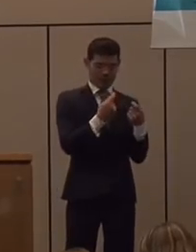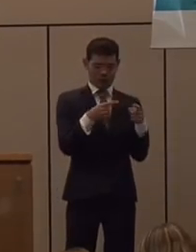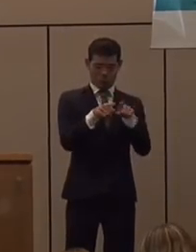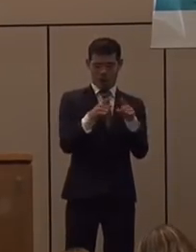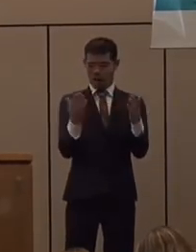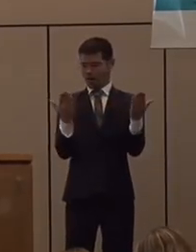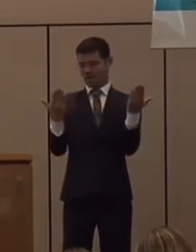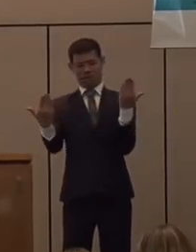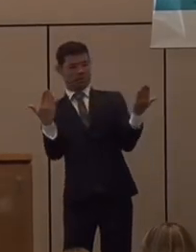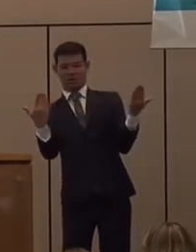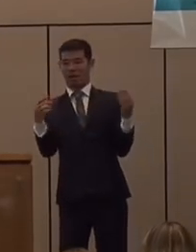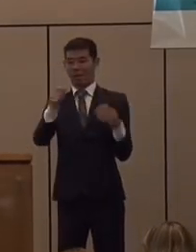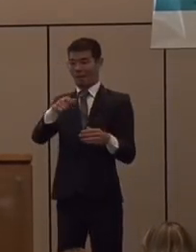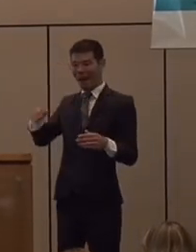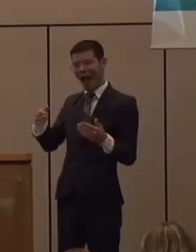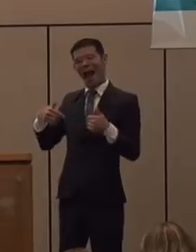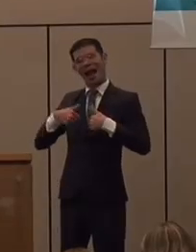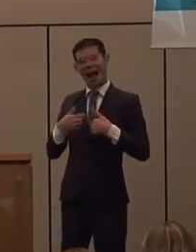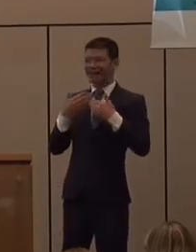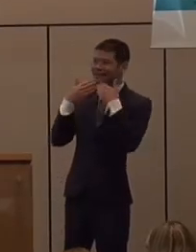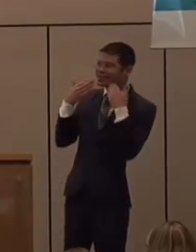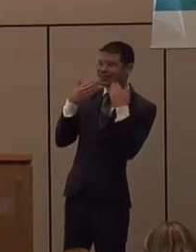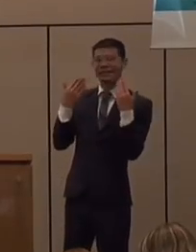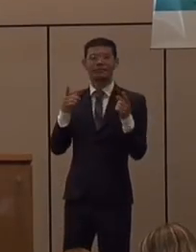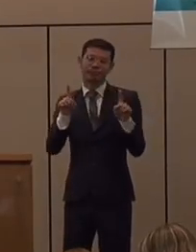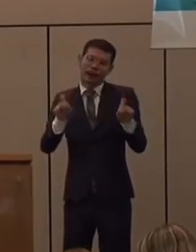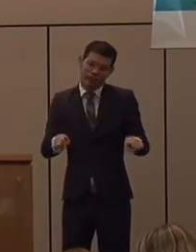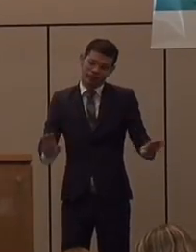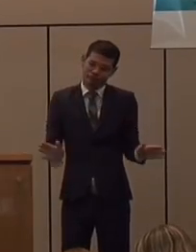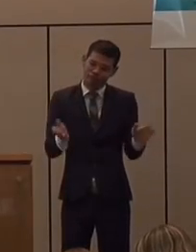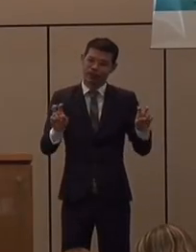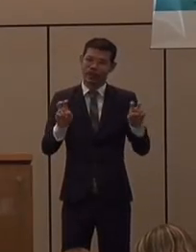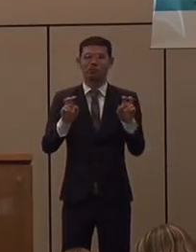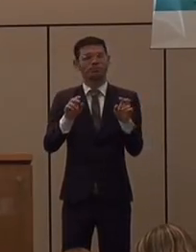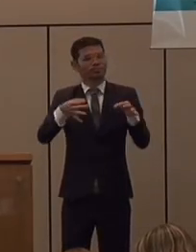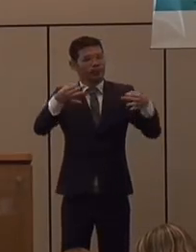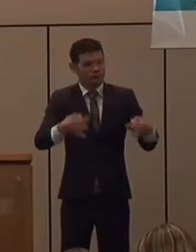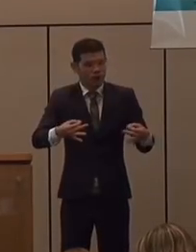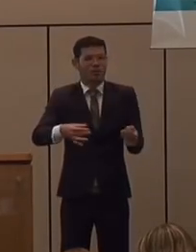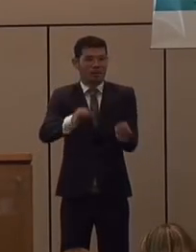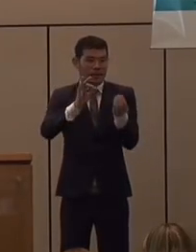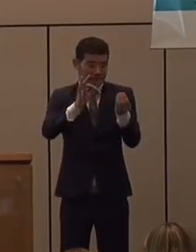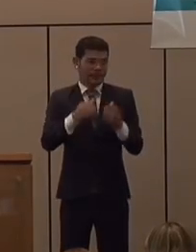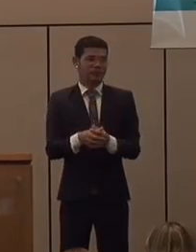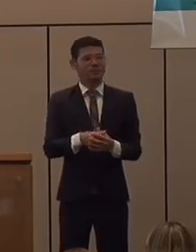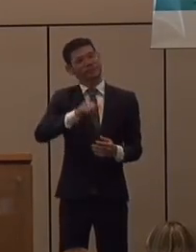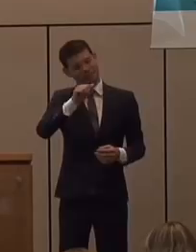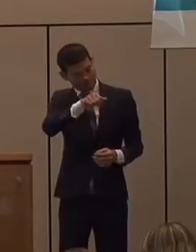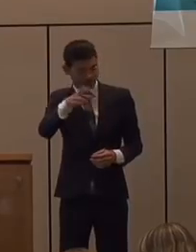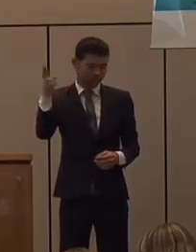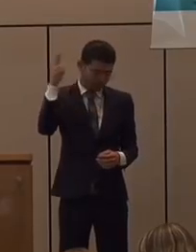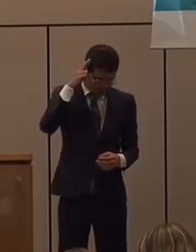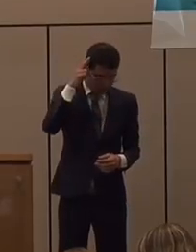agradables pero tenemos que trabajar en tema de calidad que estamos haciendo en esa formalización y calidad así es ministra ese es uno de nuestros retos